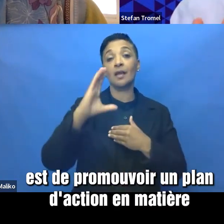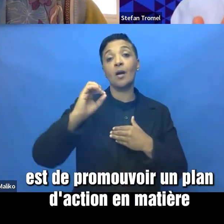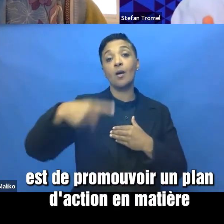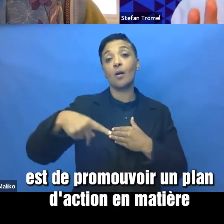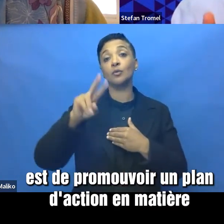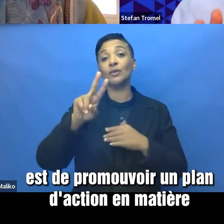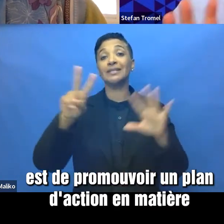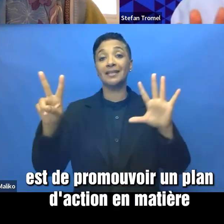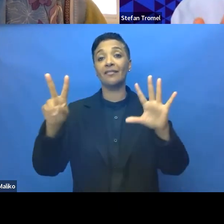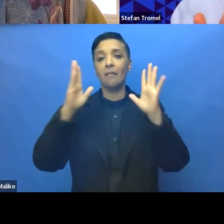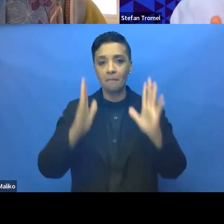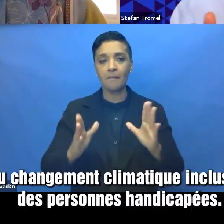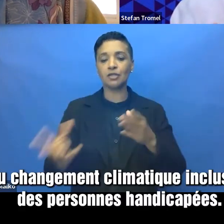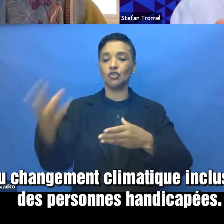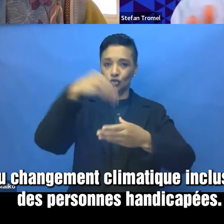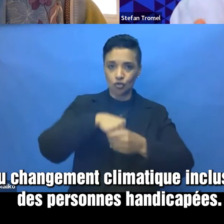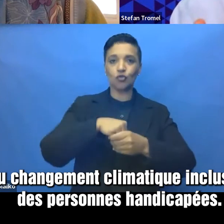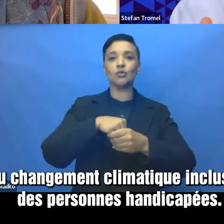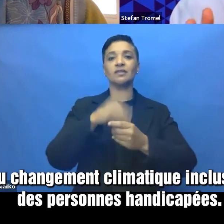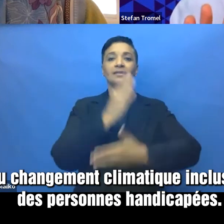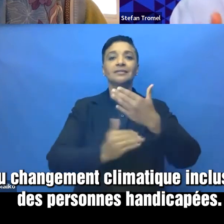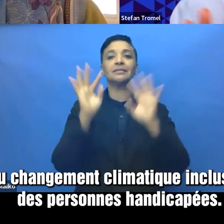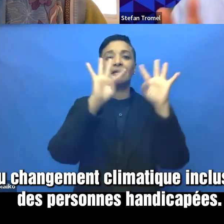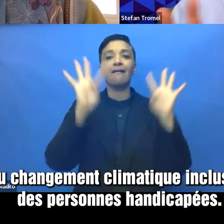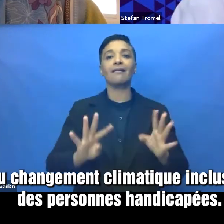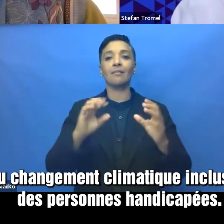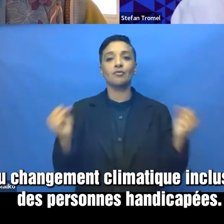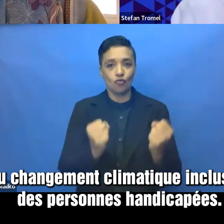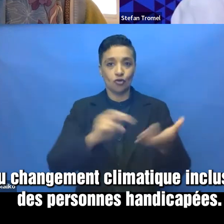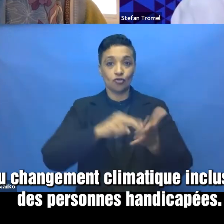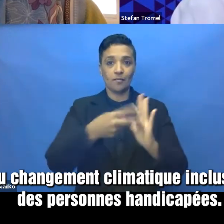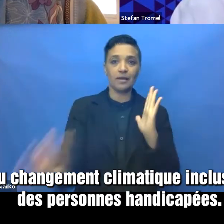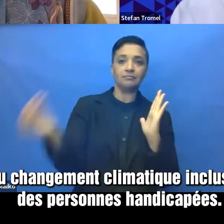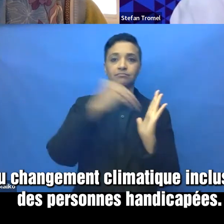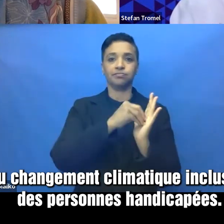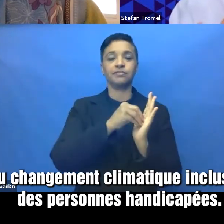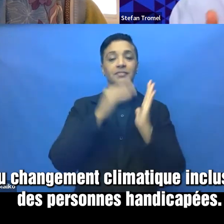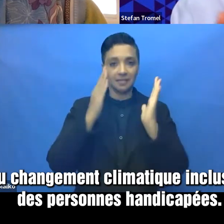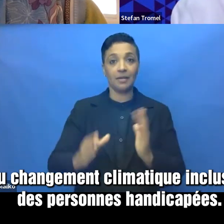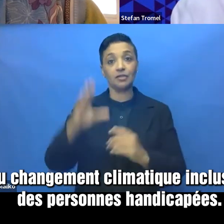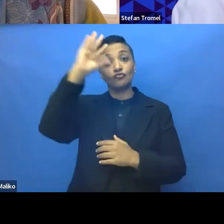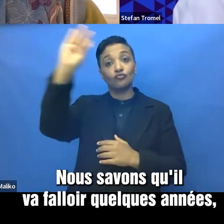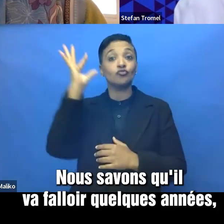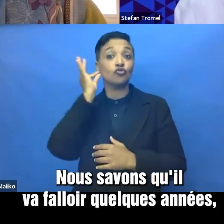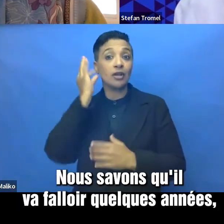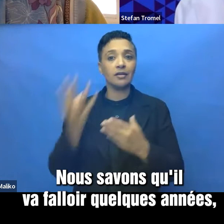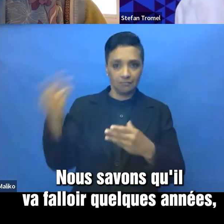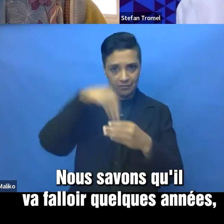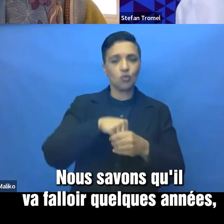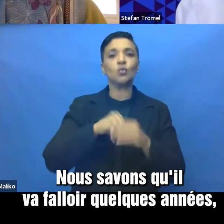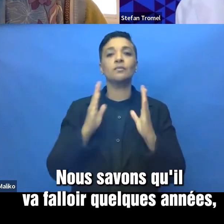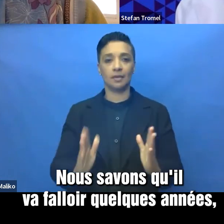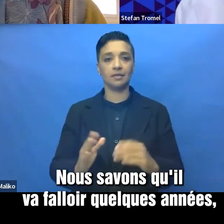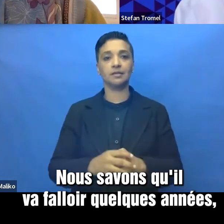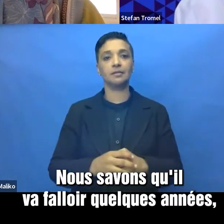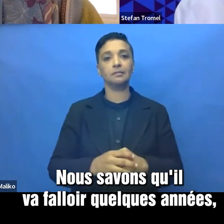L'objectif ambitieux est de promouvoir un plan d'action en matière du changement climatique